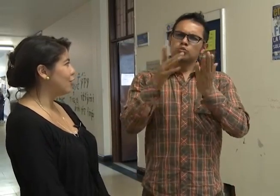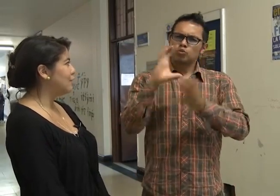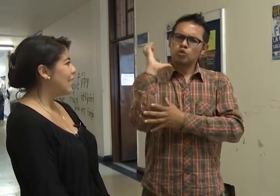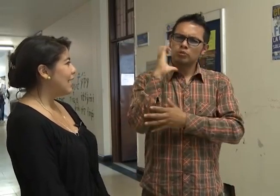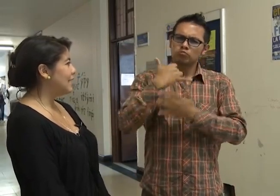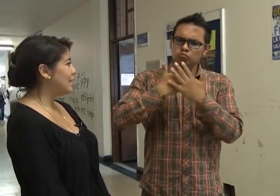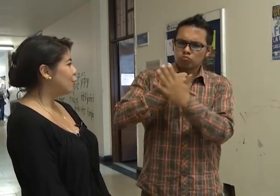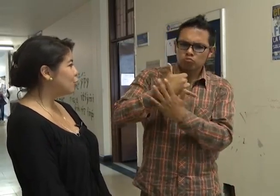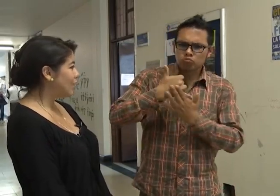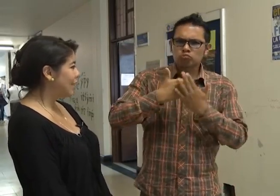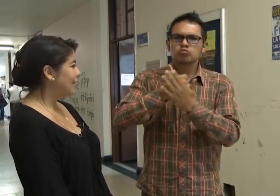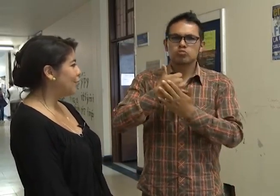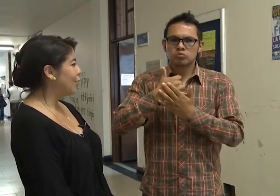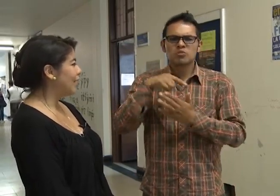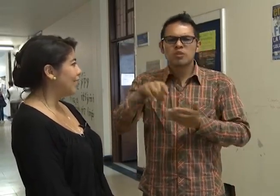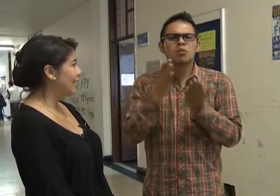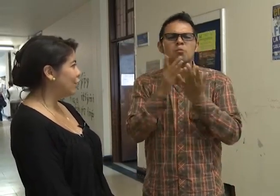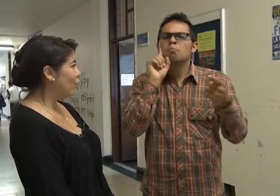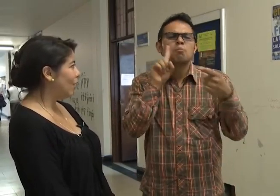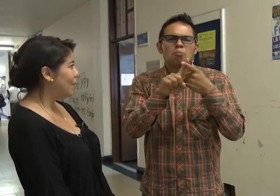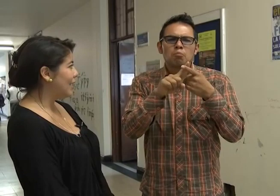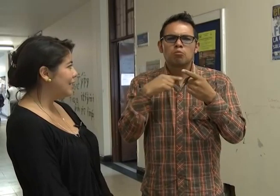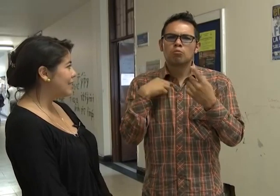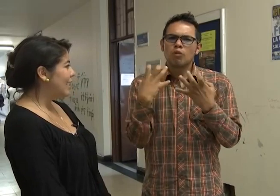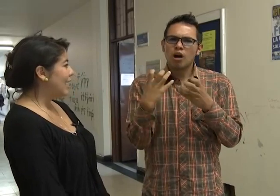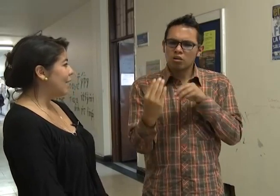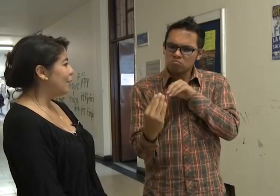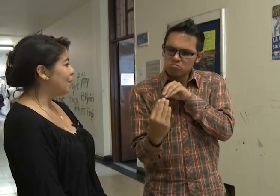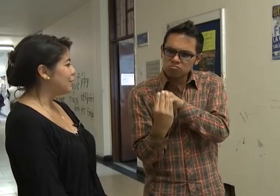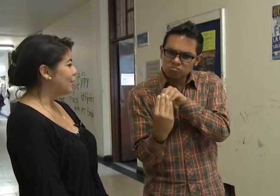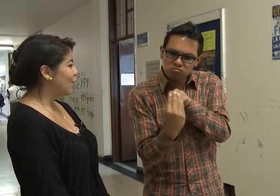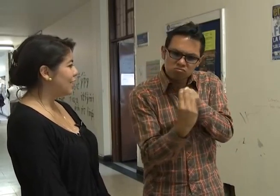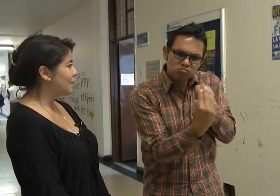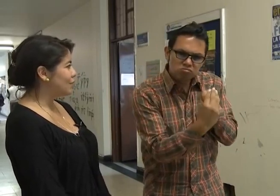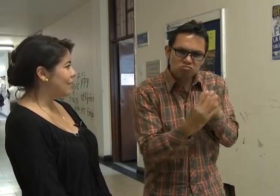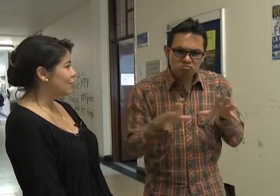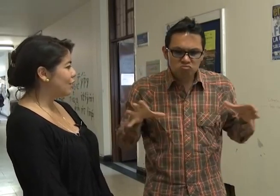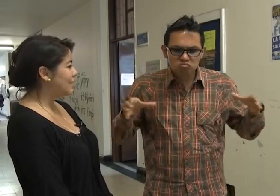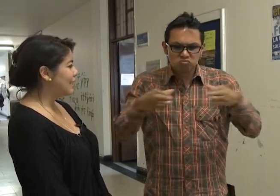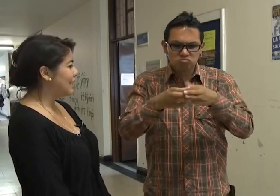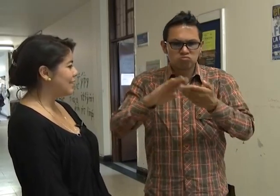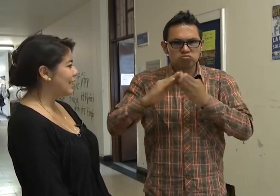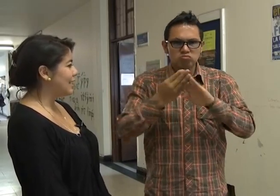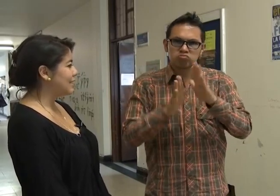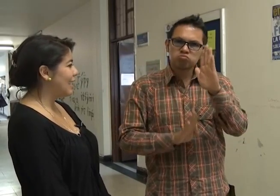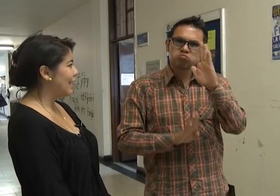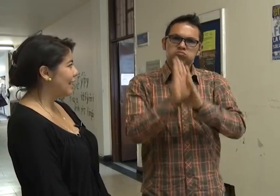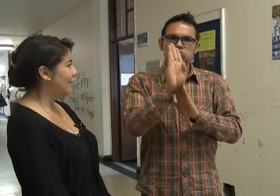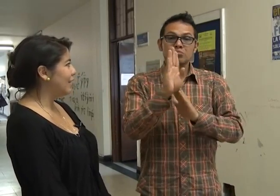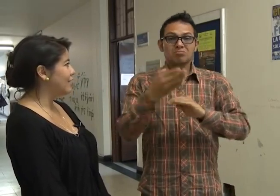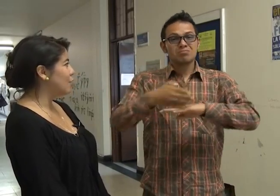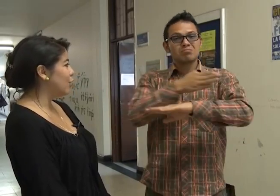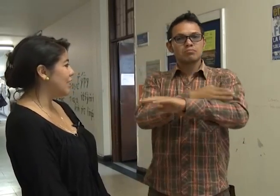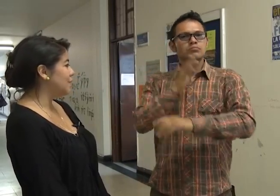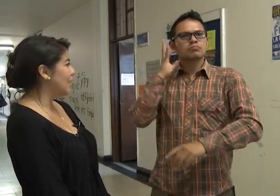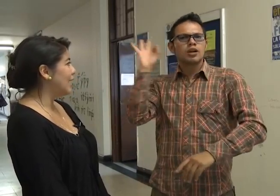sordos, es de mucho aliento, porque aquí en todo el país el propósito con las personas sordas es de ingresar a diferentes comunidades para que